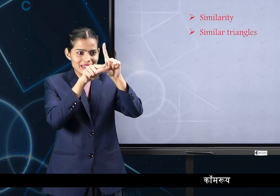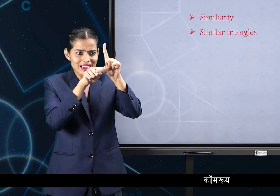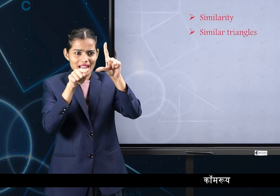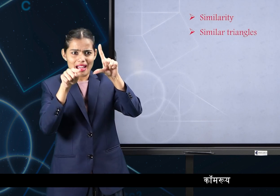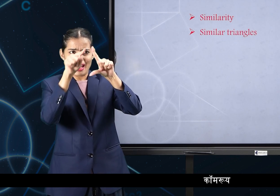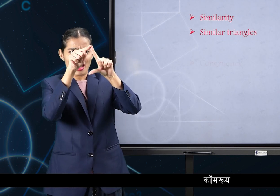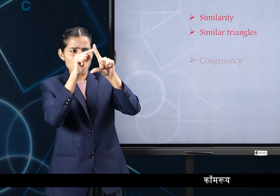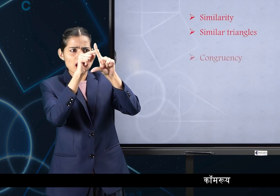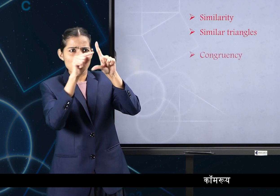कामरूय,